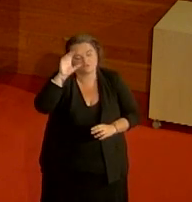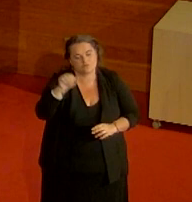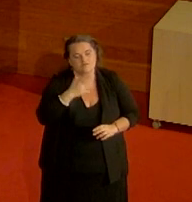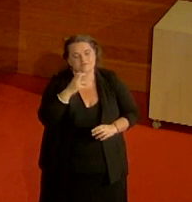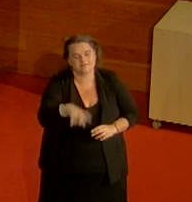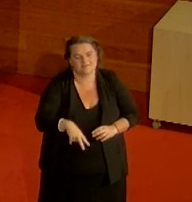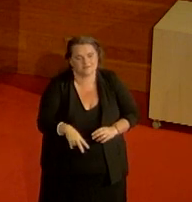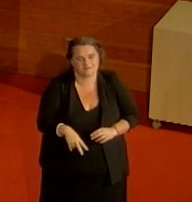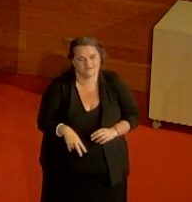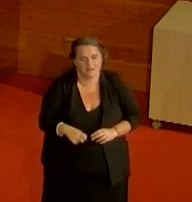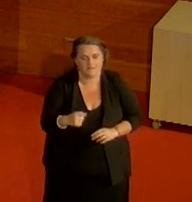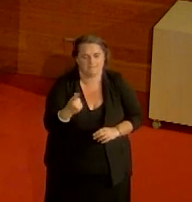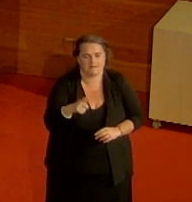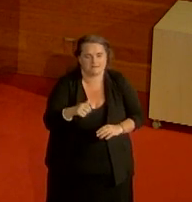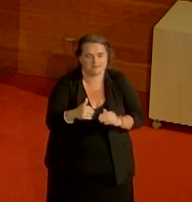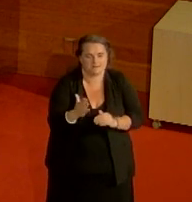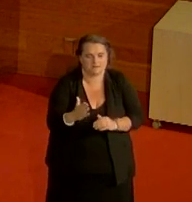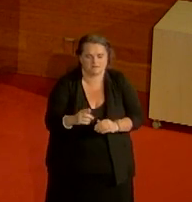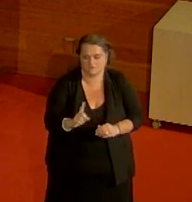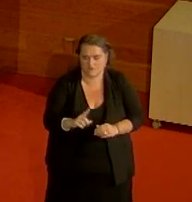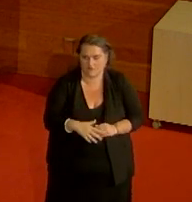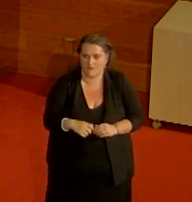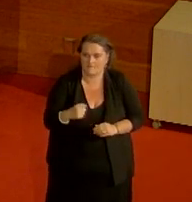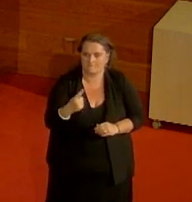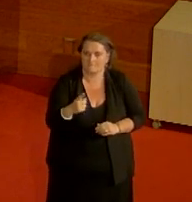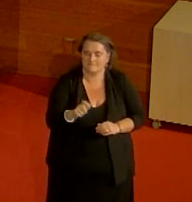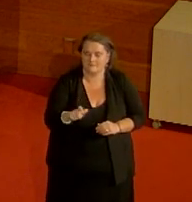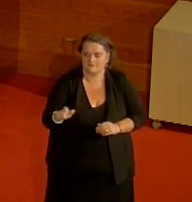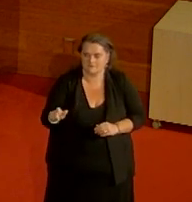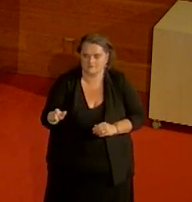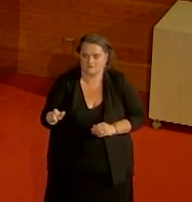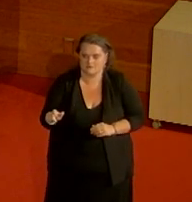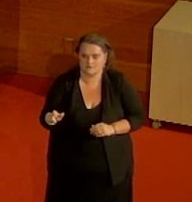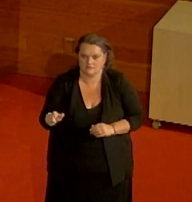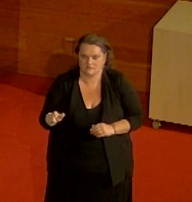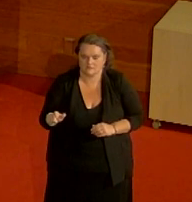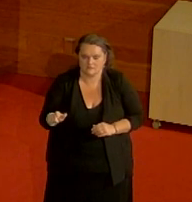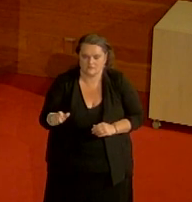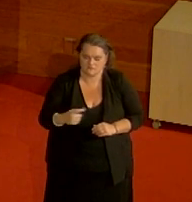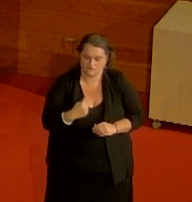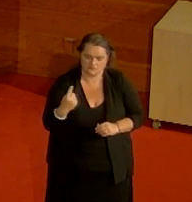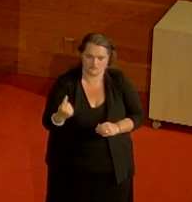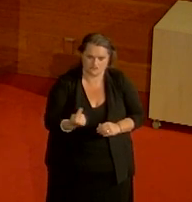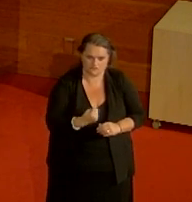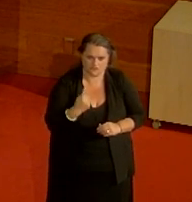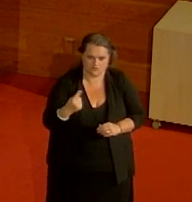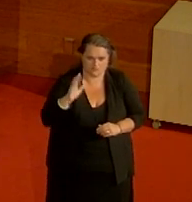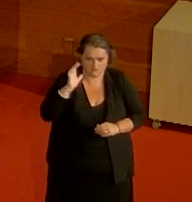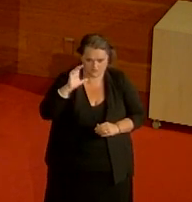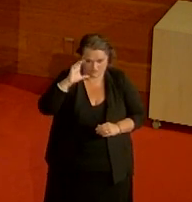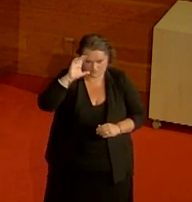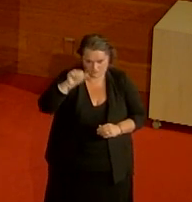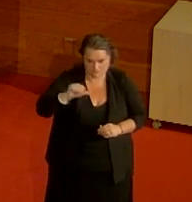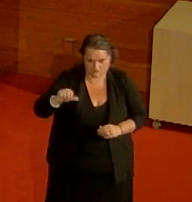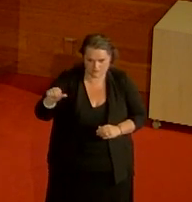eran miles de personas siendo miles de personas eran miles de personas habitualmente solas escuchando su radio cuando